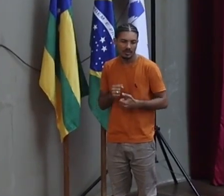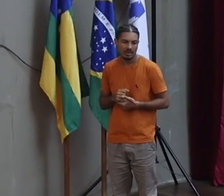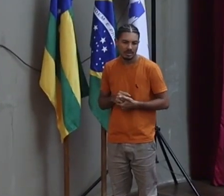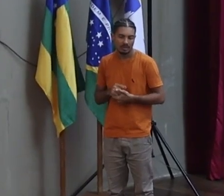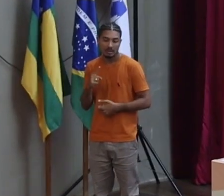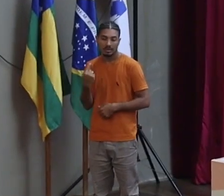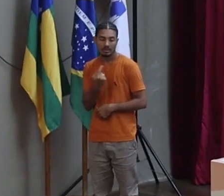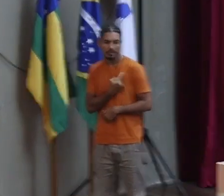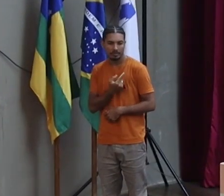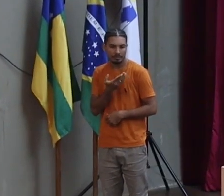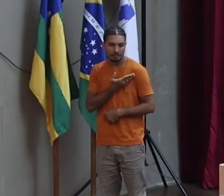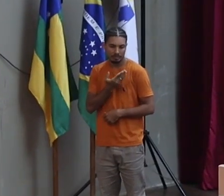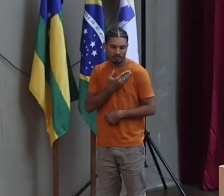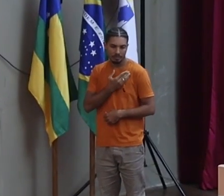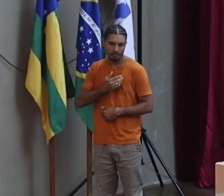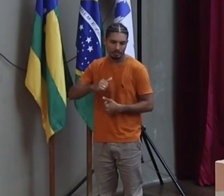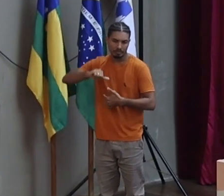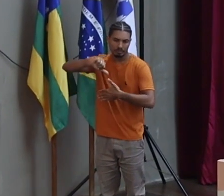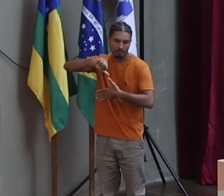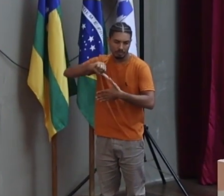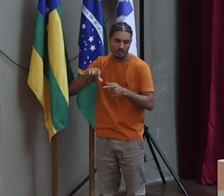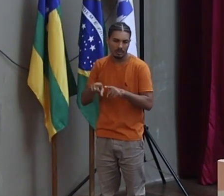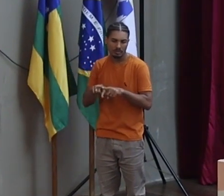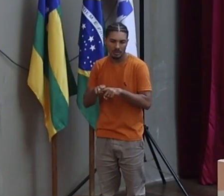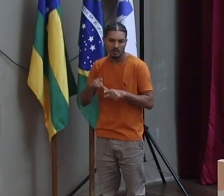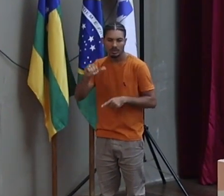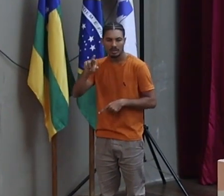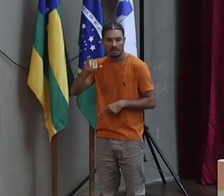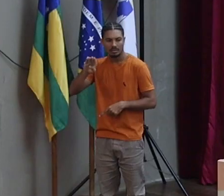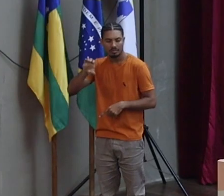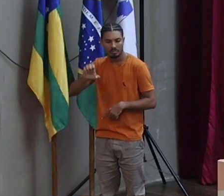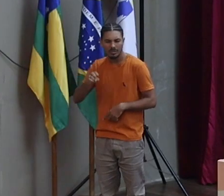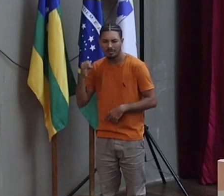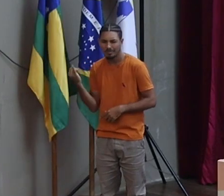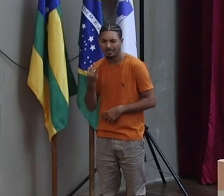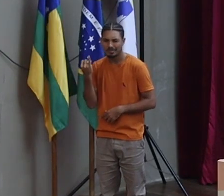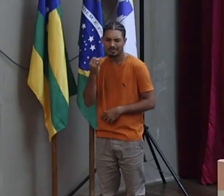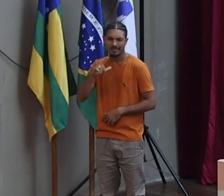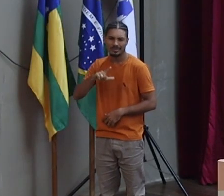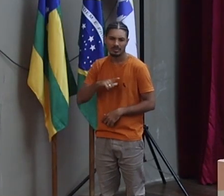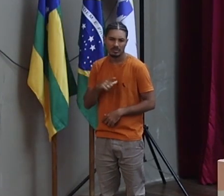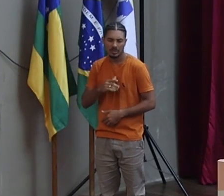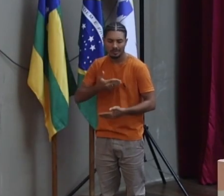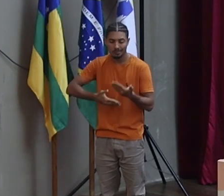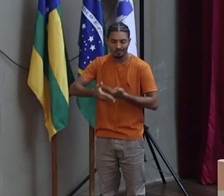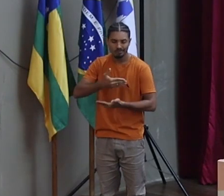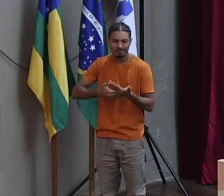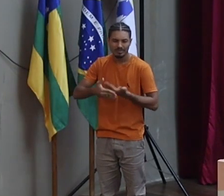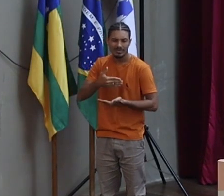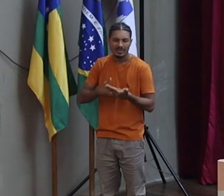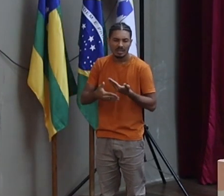de nossos colegas da América Latina e do Caribe, seria muito importante que houvesse uma interação no